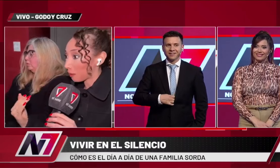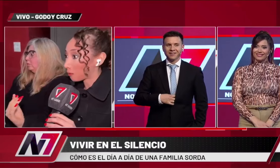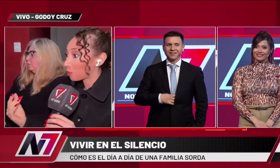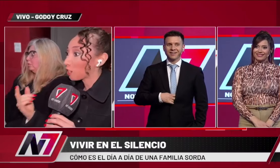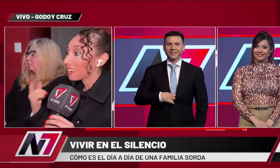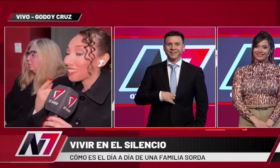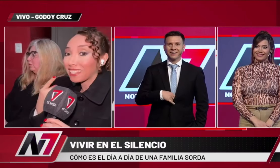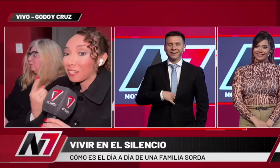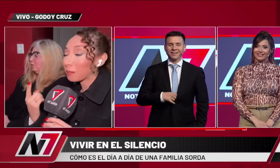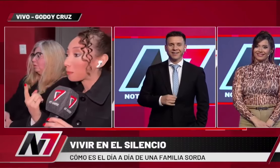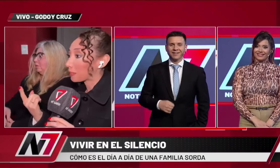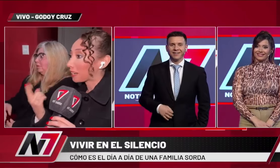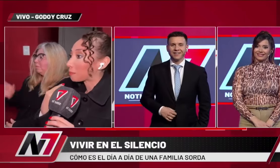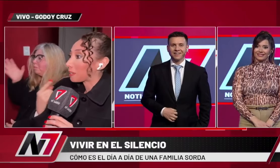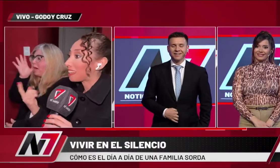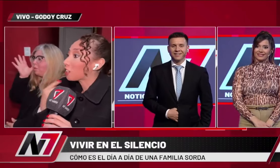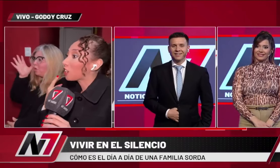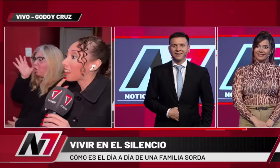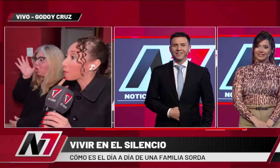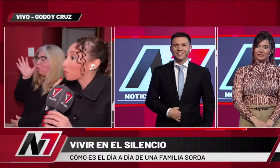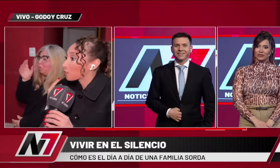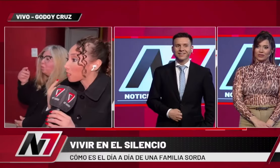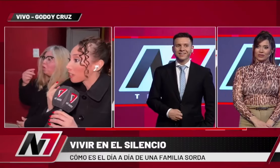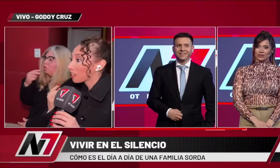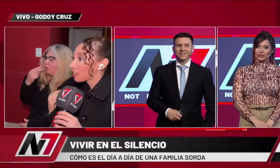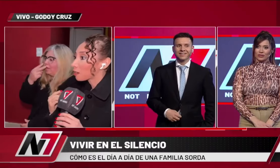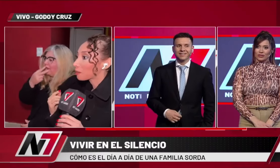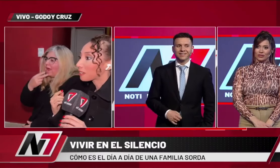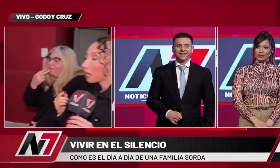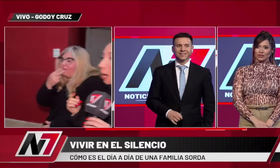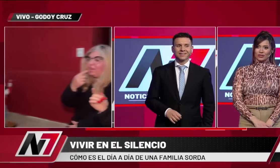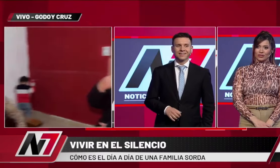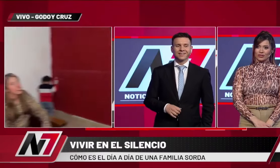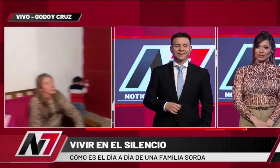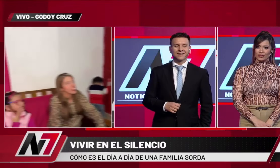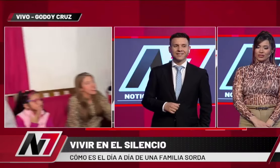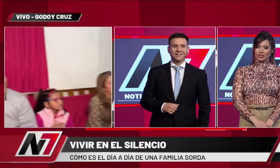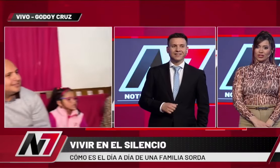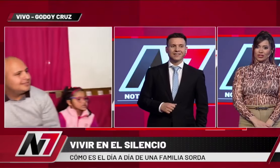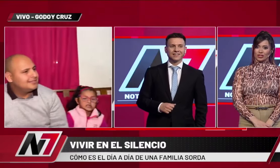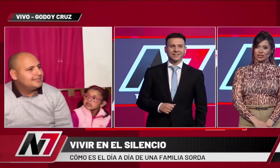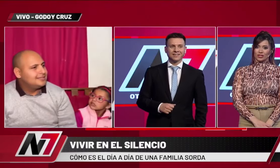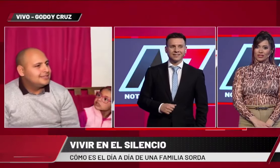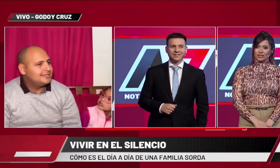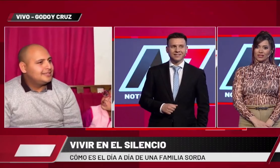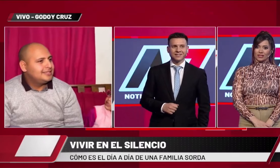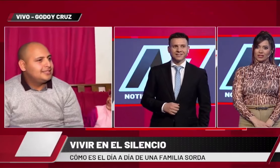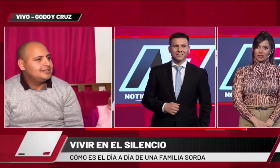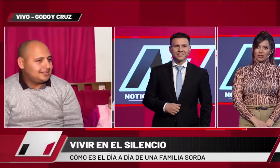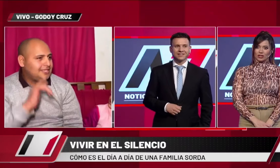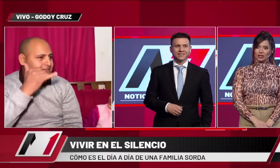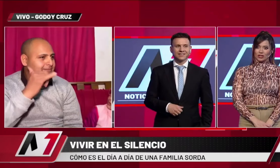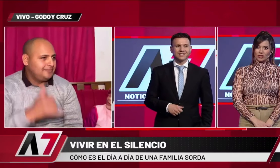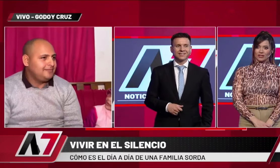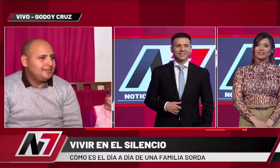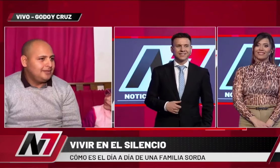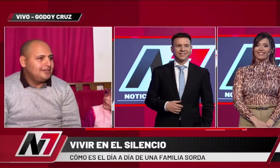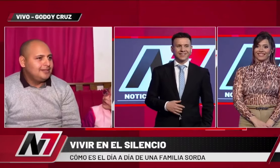Pablo. Él, mira, me lee los labios. Pablo, los labios. ¿Viste? Me lee los